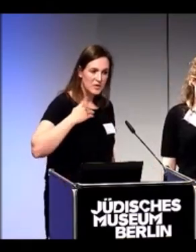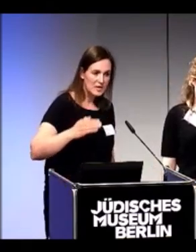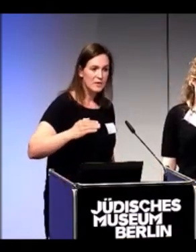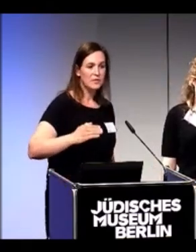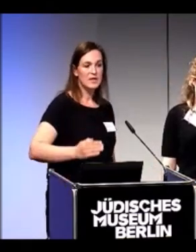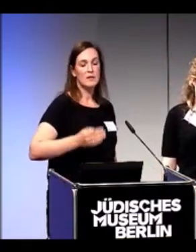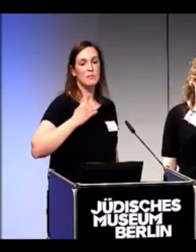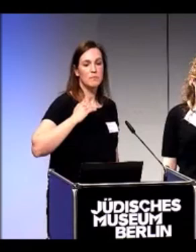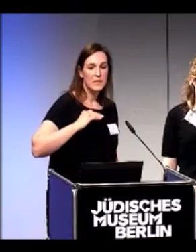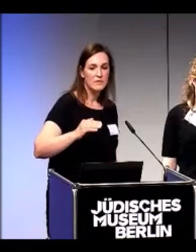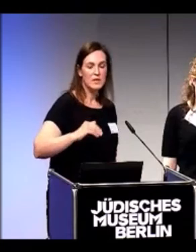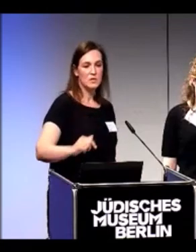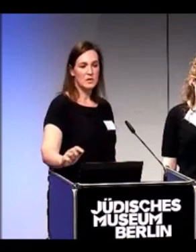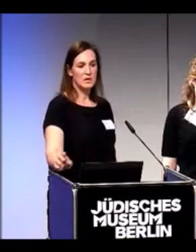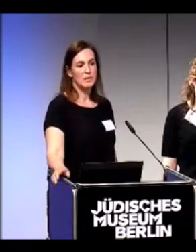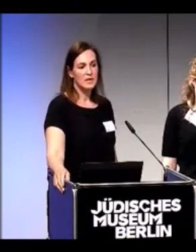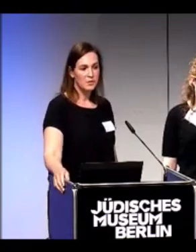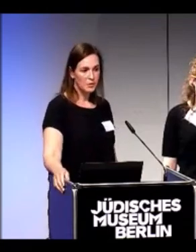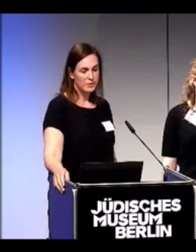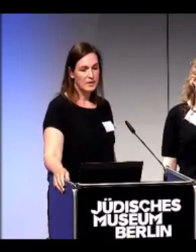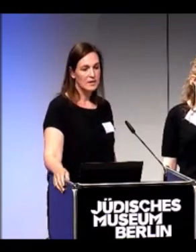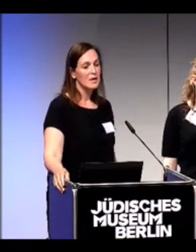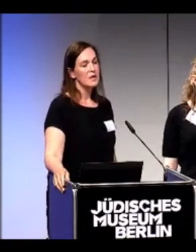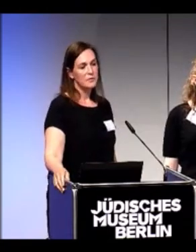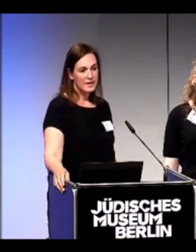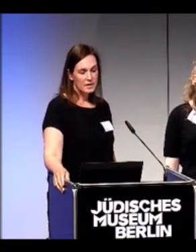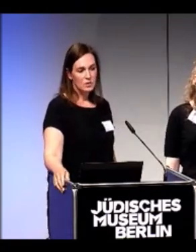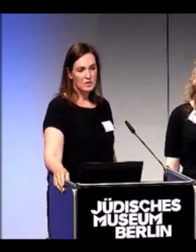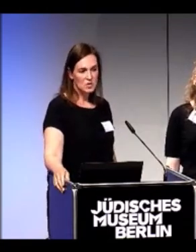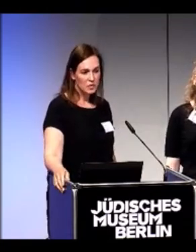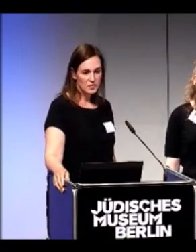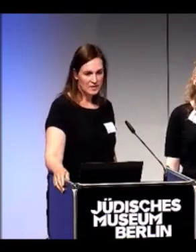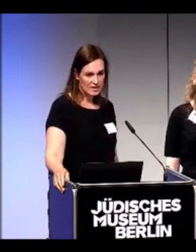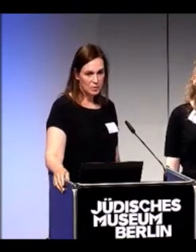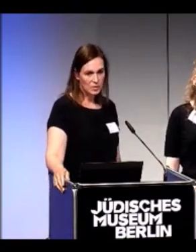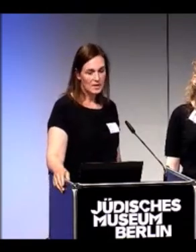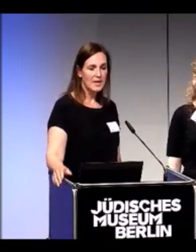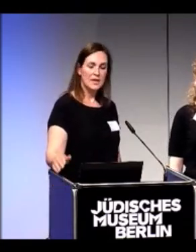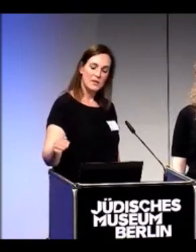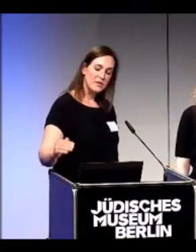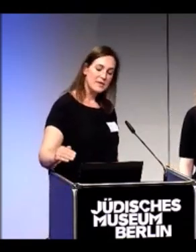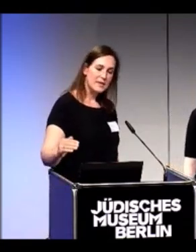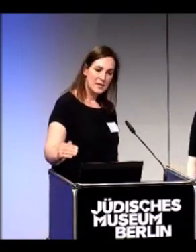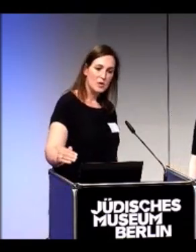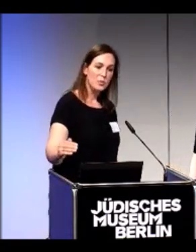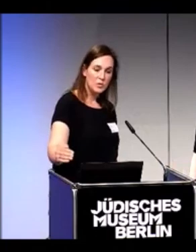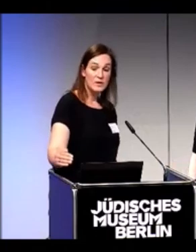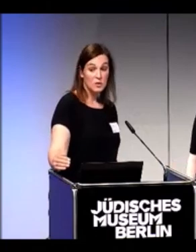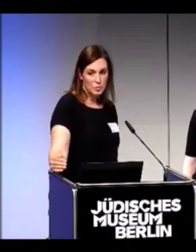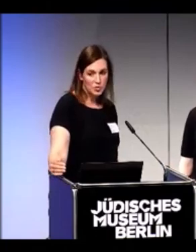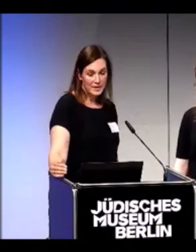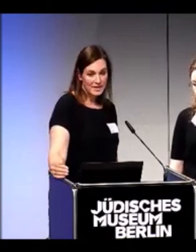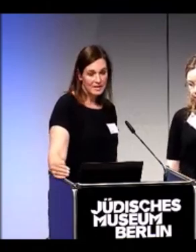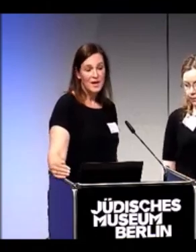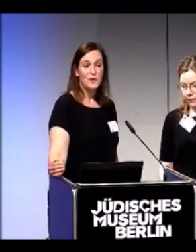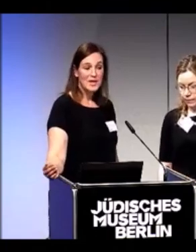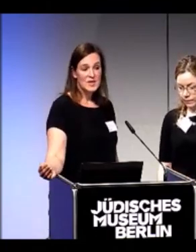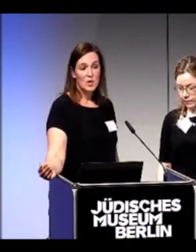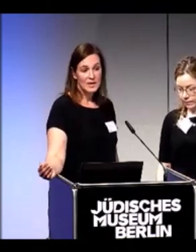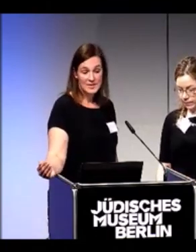forcieren werden, mehr Videos in dem Bereich veröffentlichen, werden auch die Zugriffszahlen höher. Es wird sich in der Community rumsprechen, weil es auch